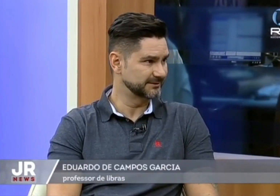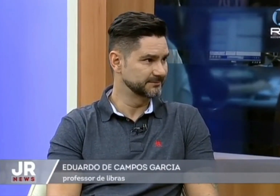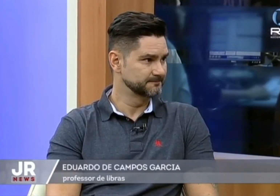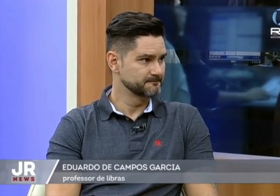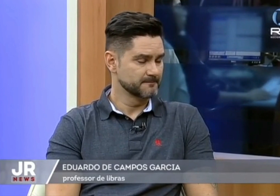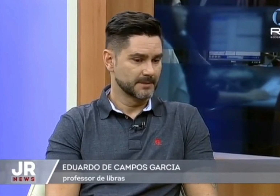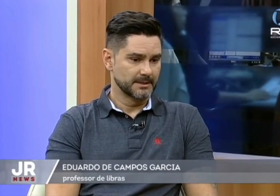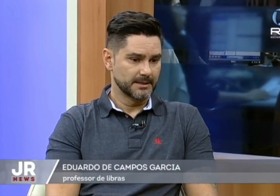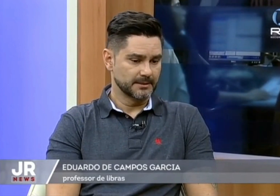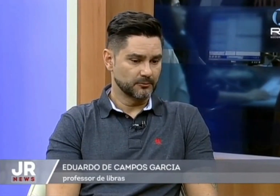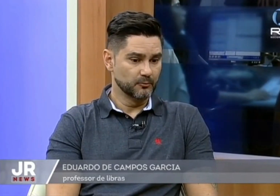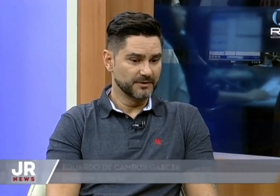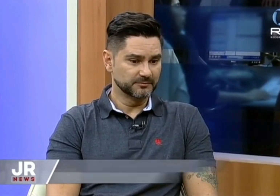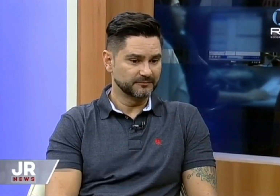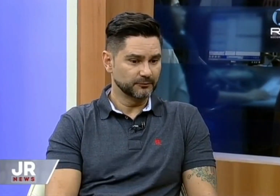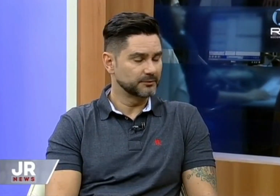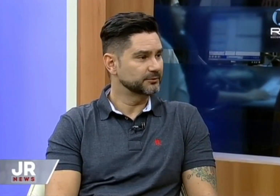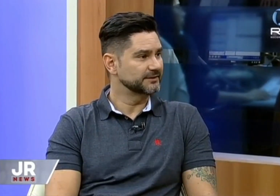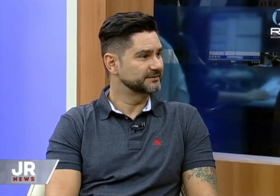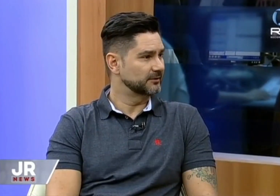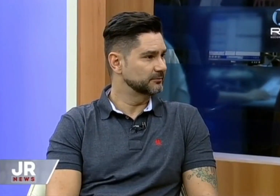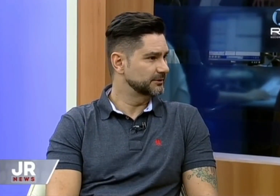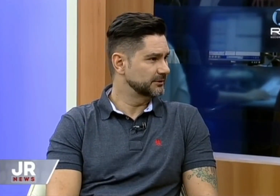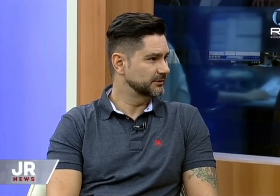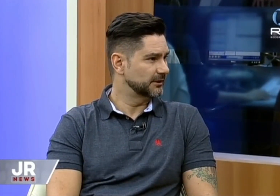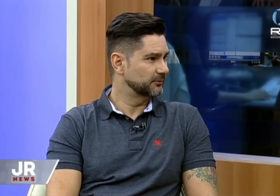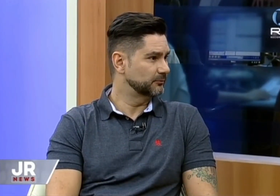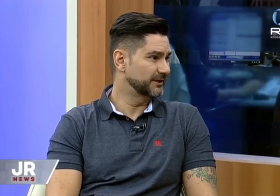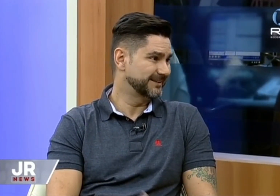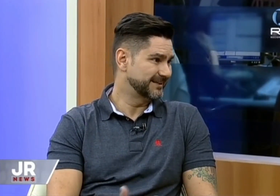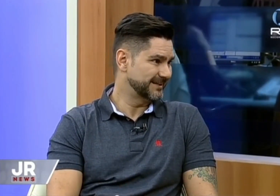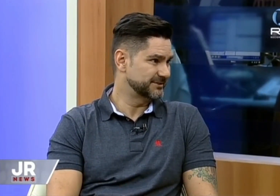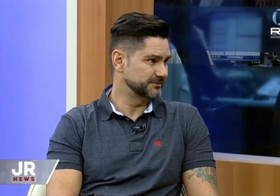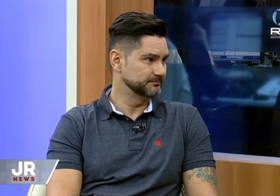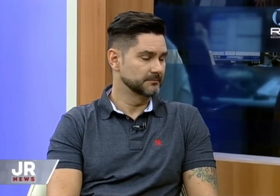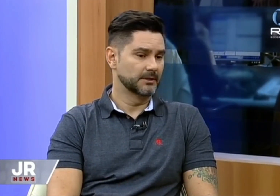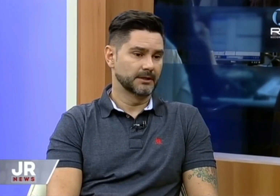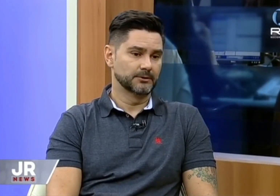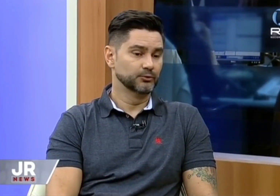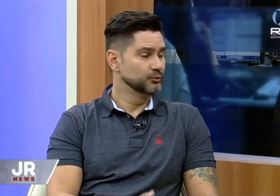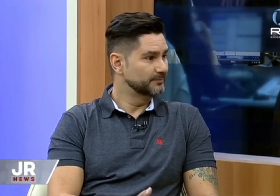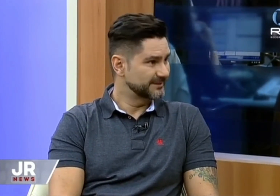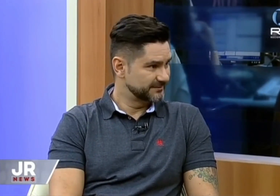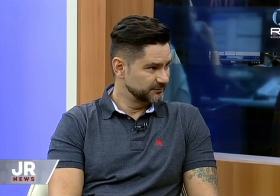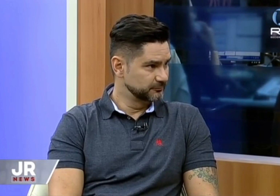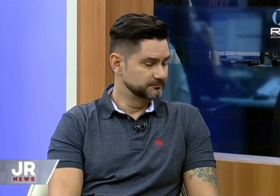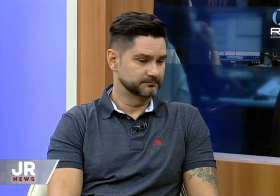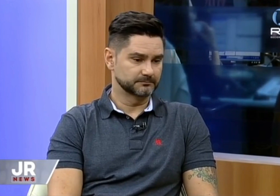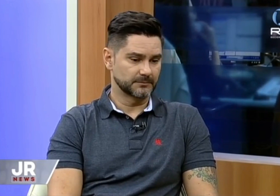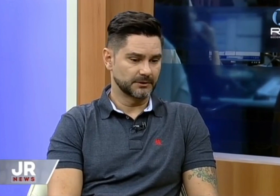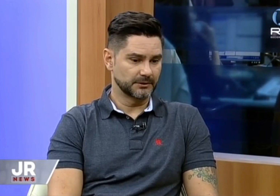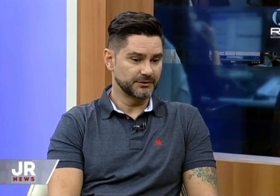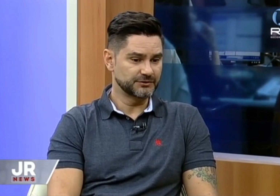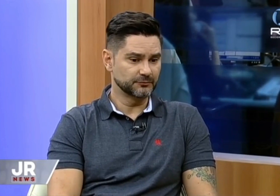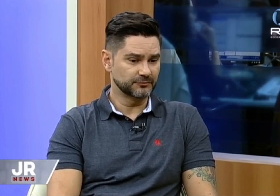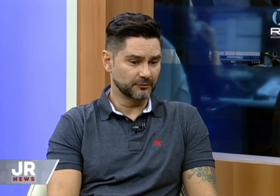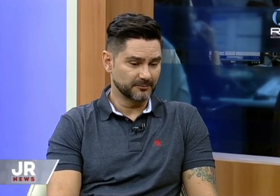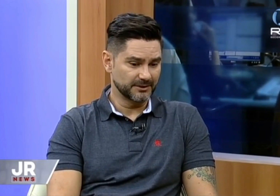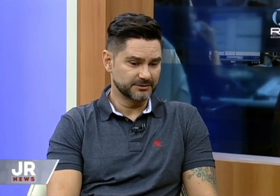usada, com o mesmo valor e potencial que a oralidade. No Brasil,